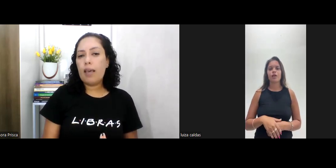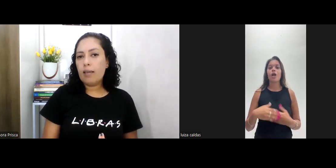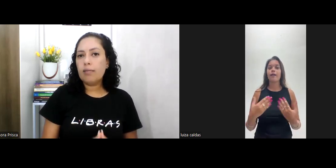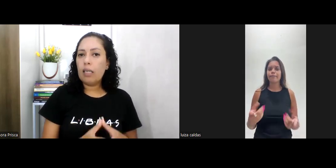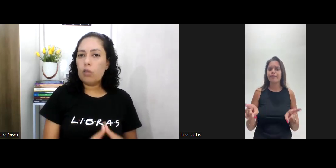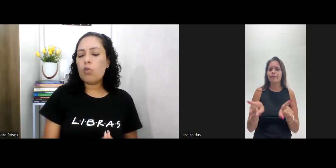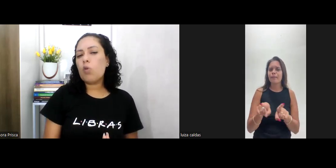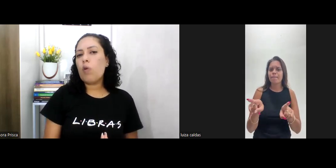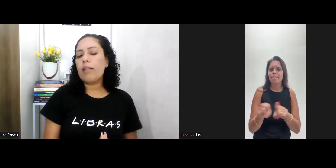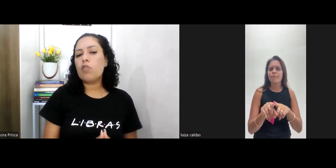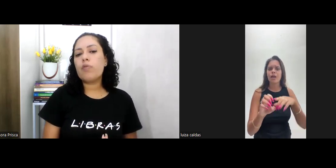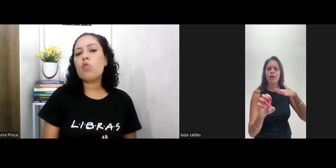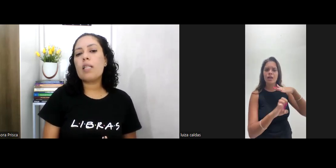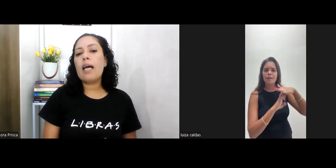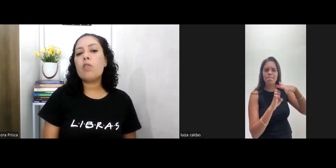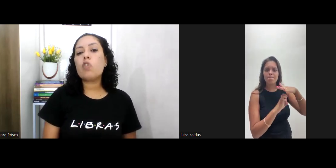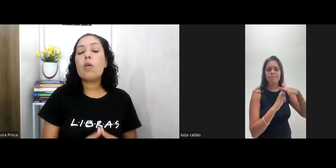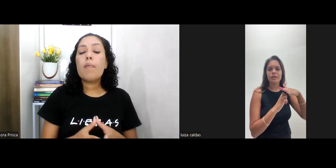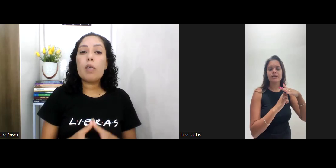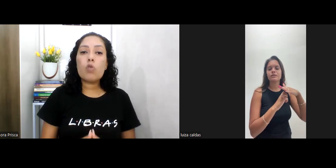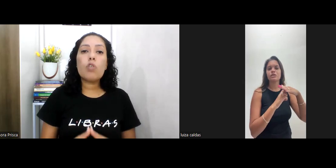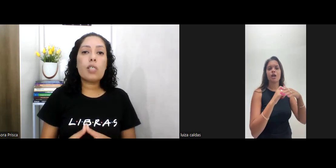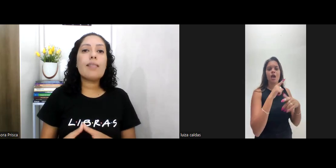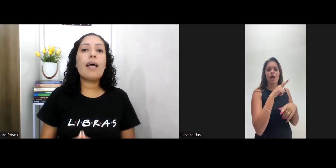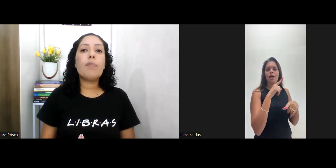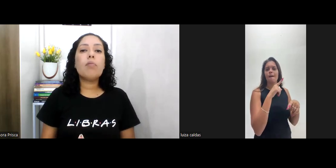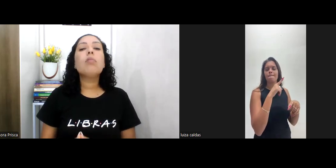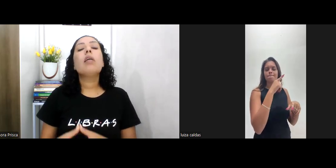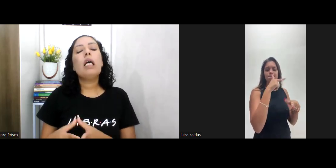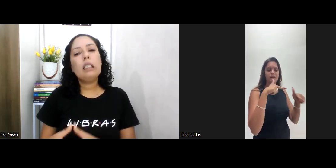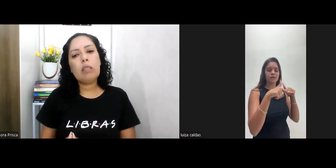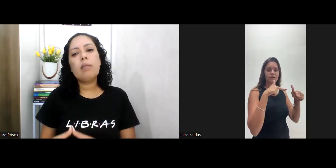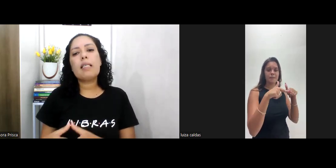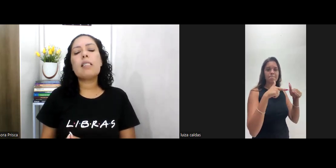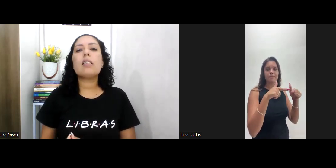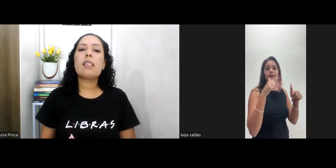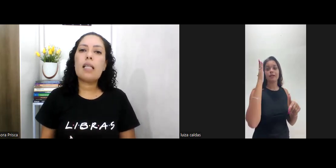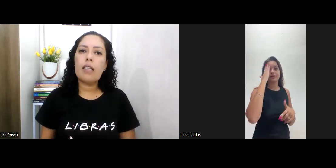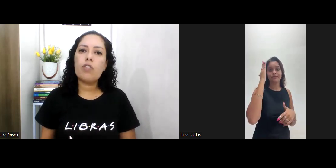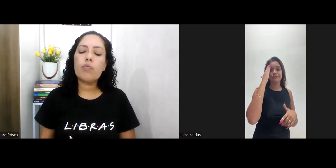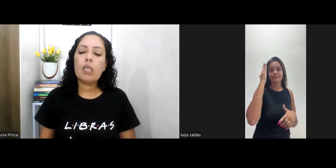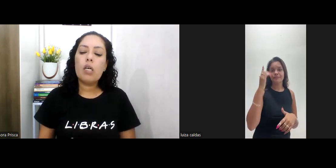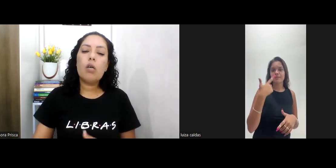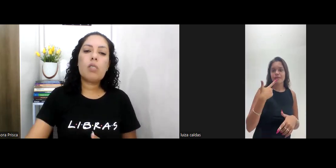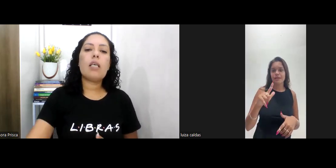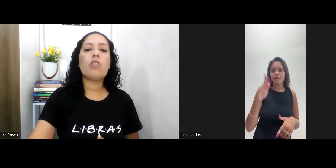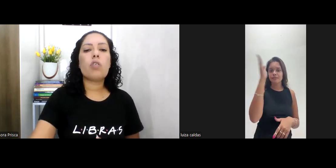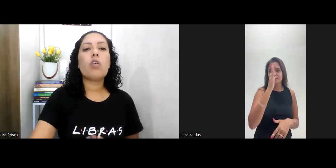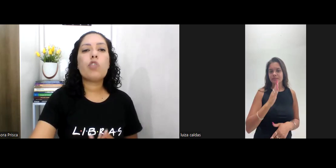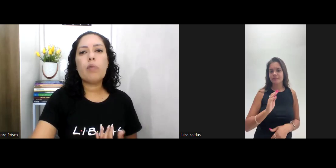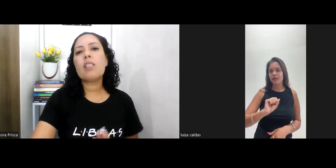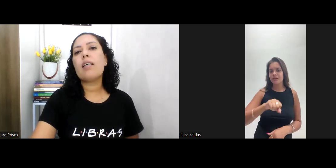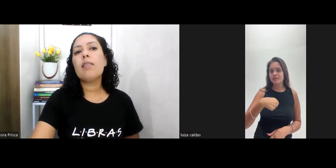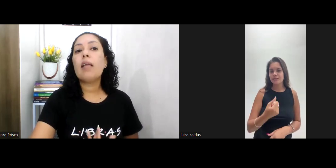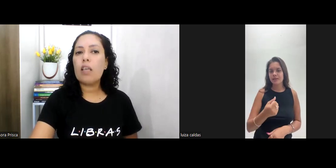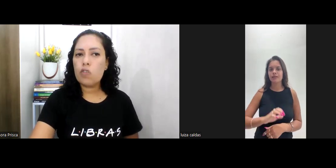devem ter, dentro do seu quadro de funcionários, pessoas que saibam a língua brasileira de sinais. Ou seja,